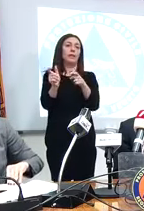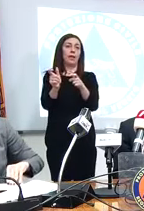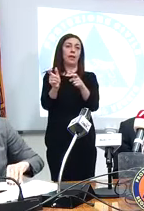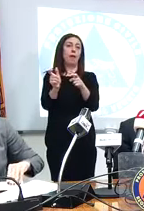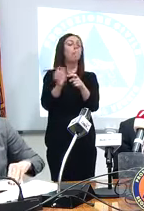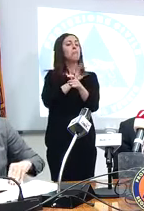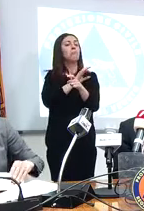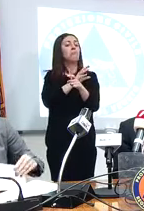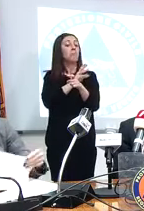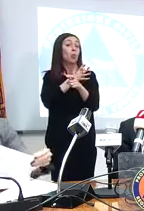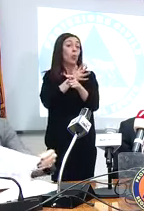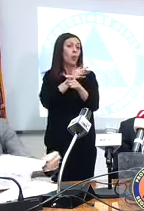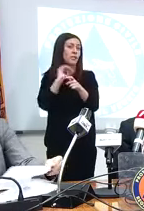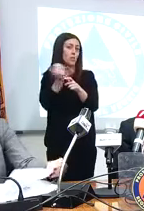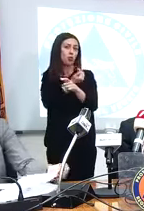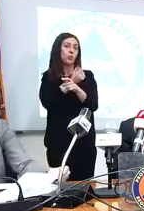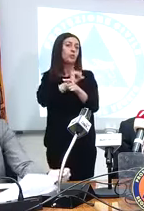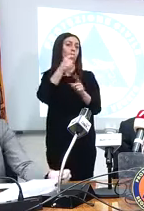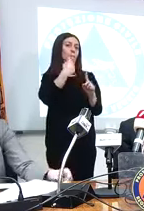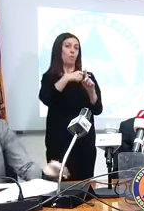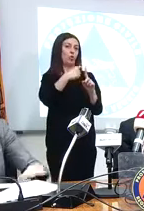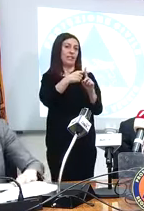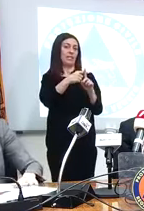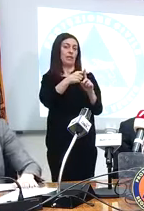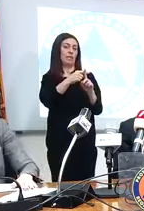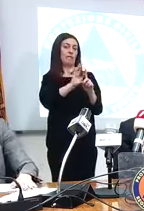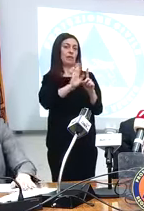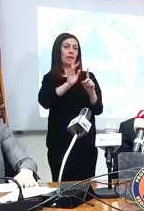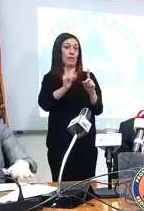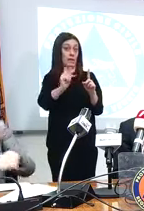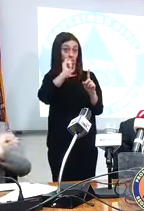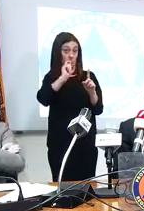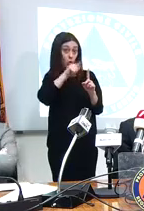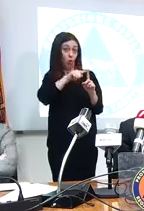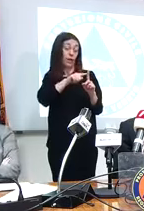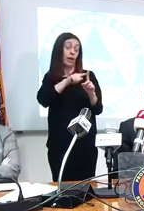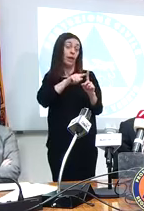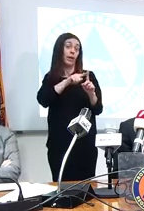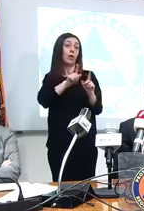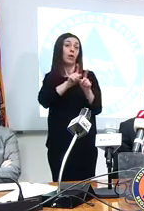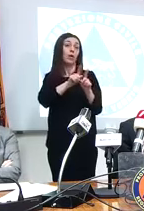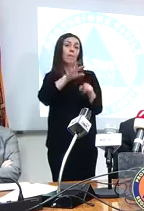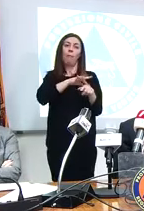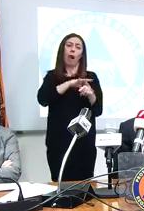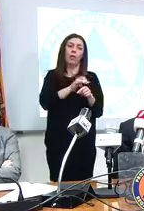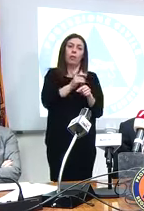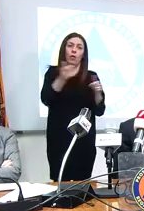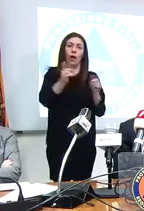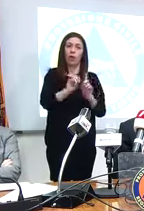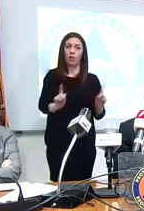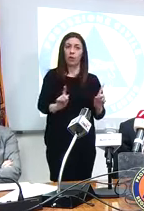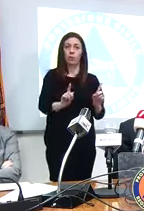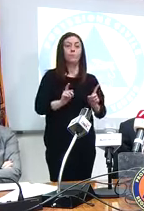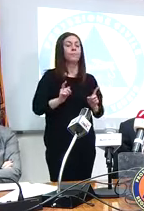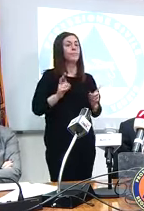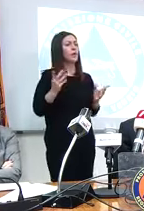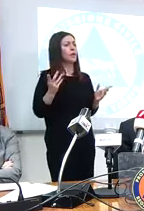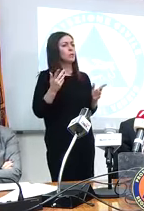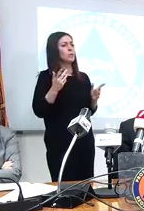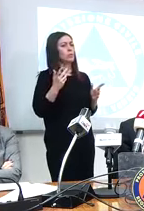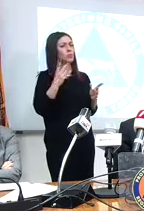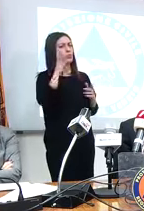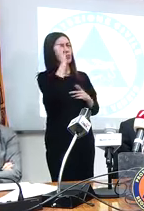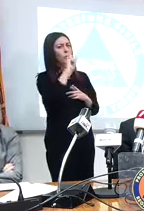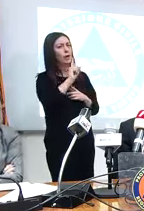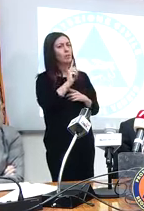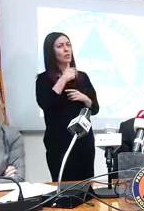al tampone. No, ma non ho capito, dottor Flor, mi perdoni. I medici mi parlavano di pazienti che si sono infettati dentro l'ospedale di